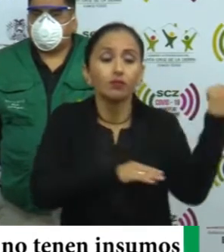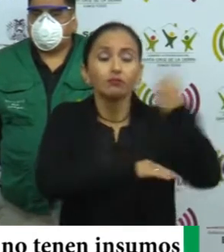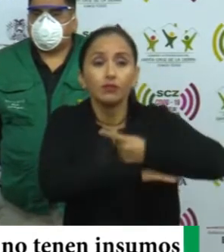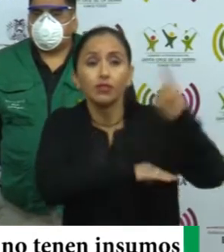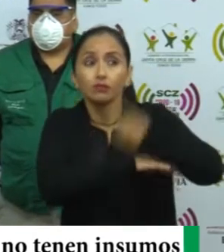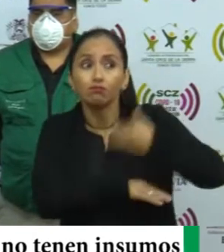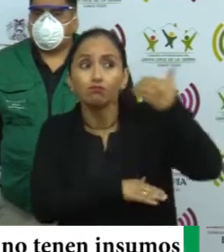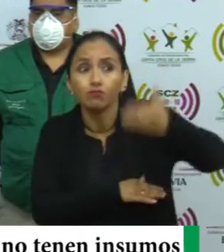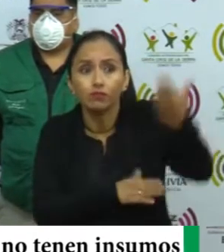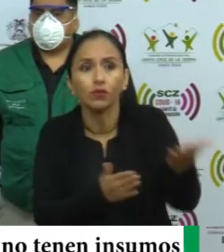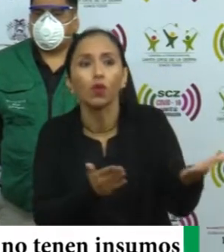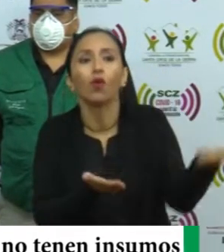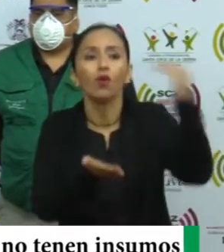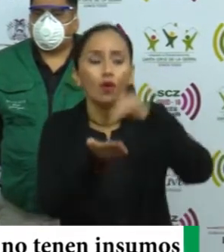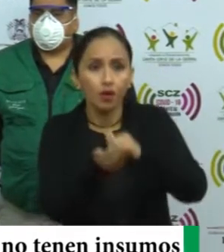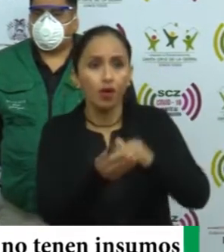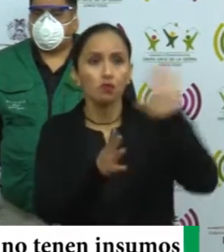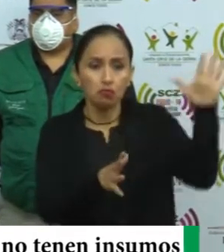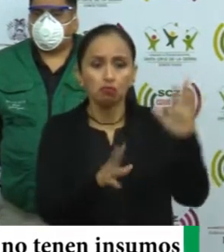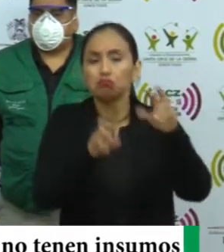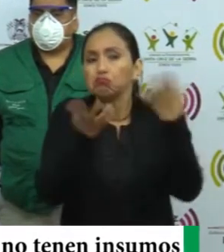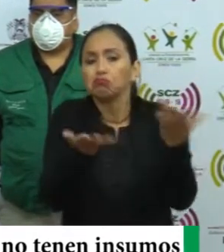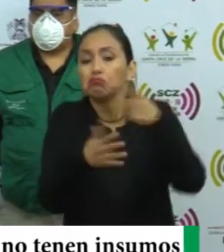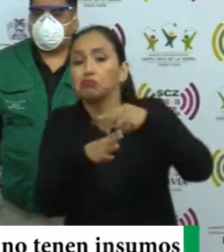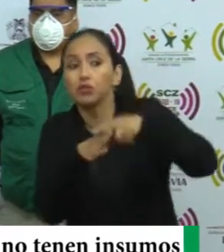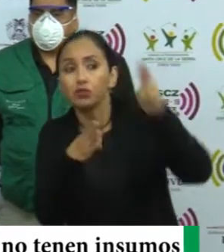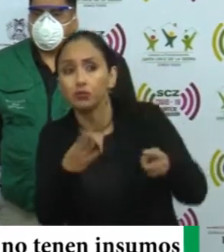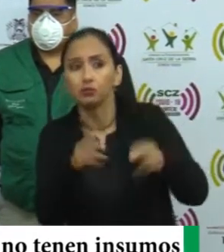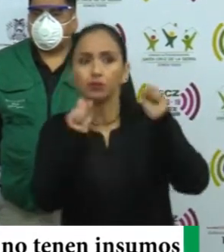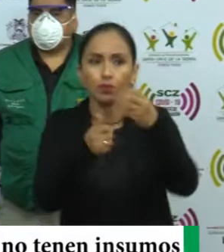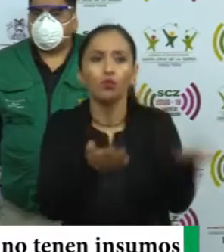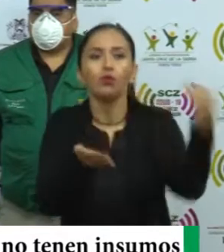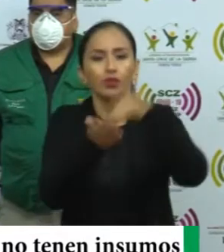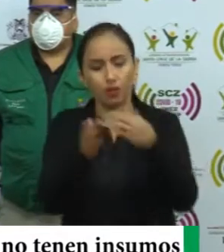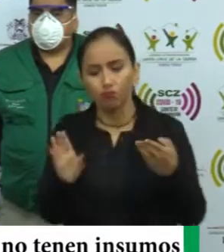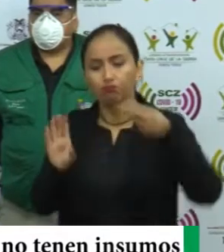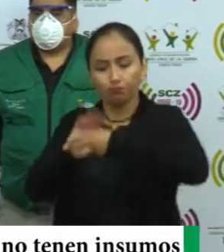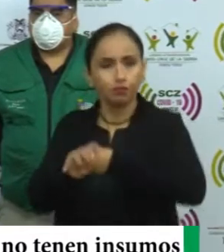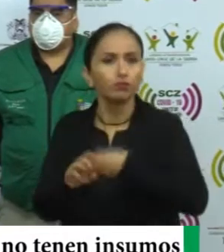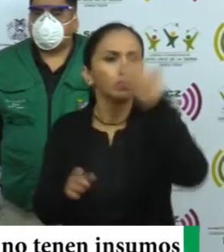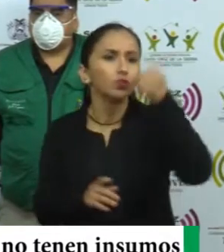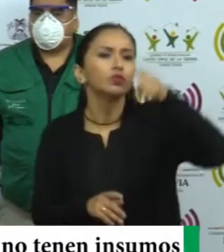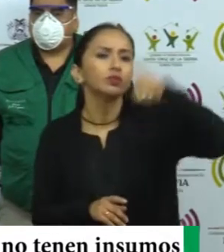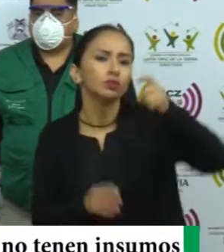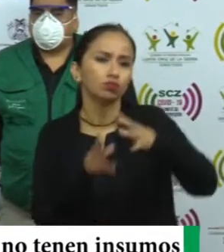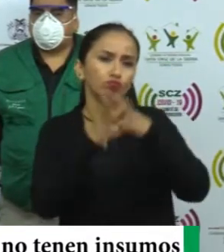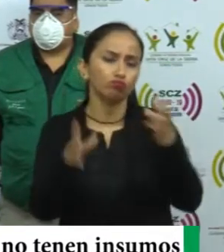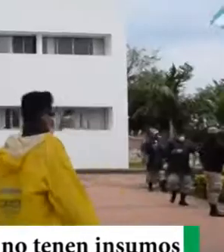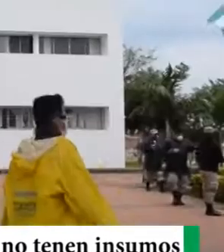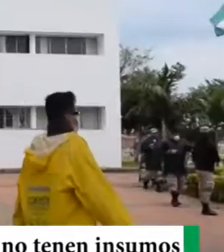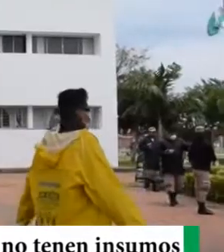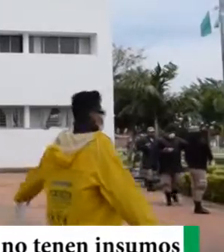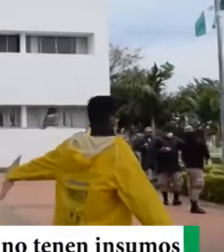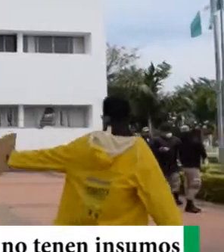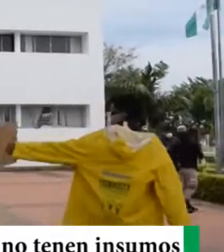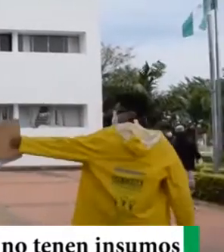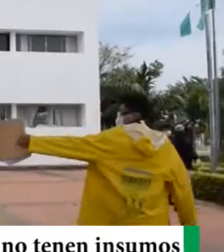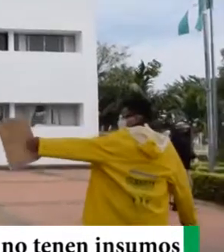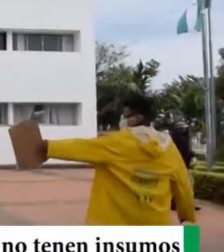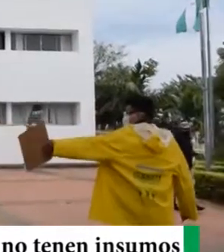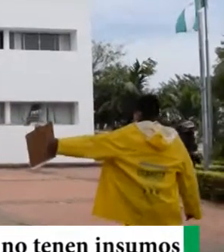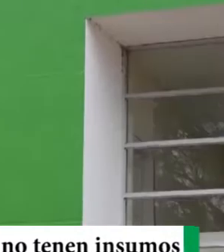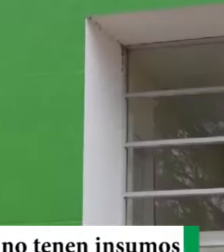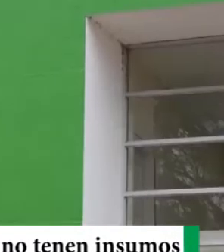próximos días tengamos la resolución de su caso y lo tengamos acá con nosotros porque lo necesitamos mucho.